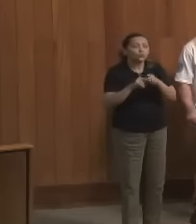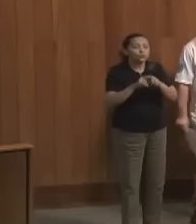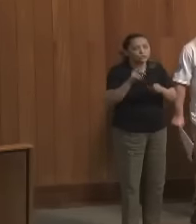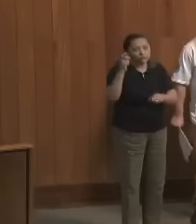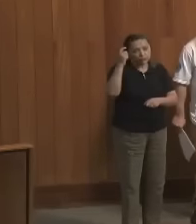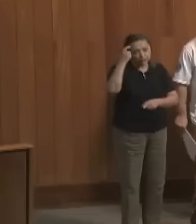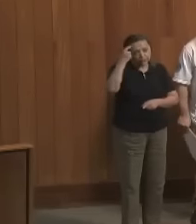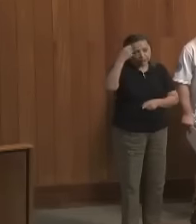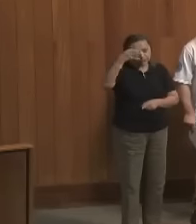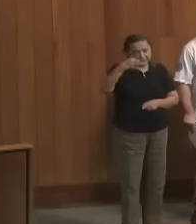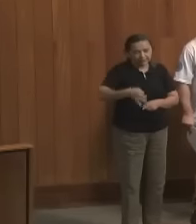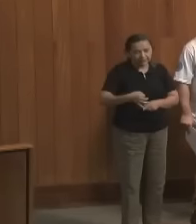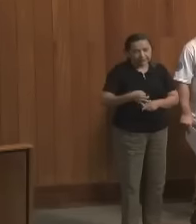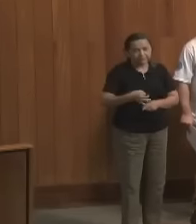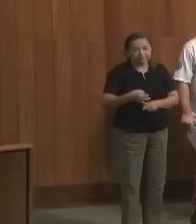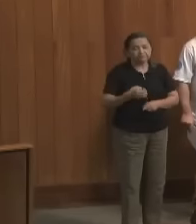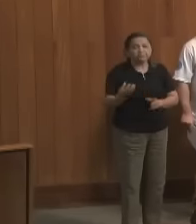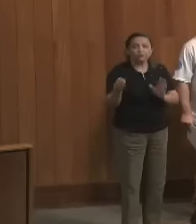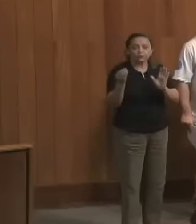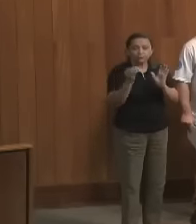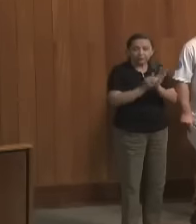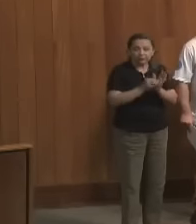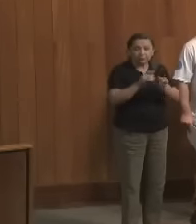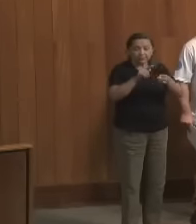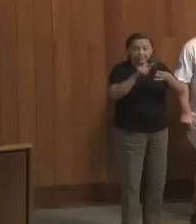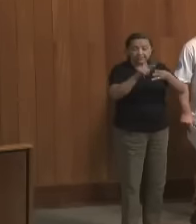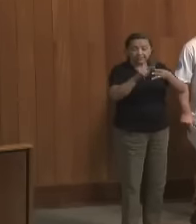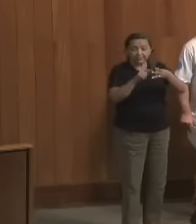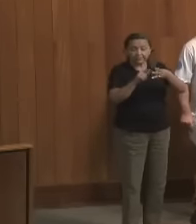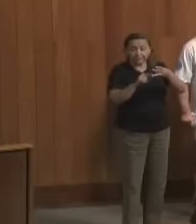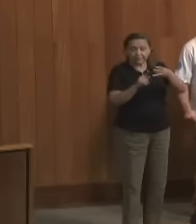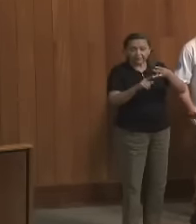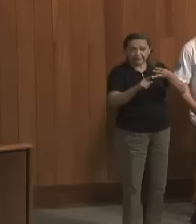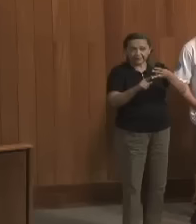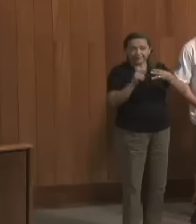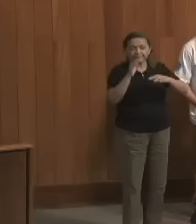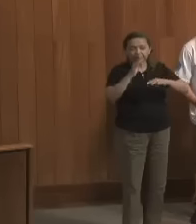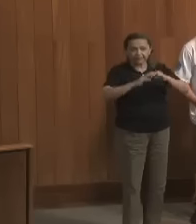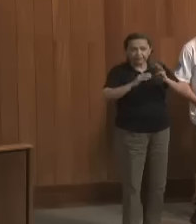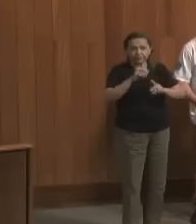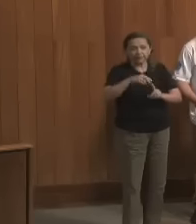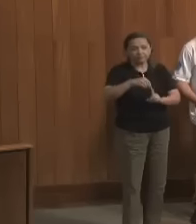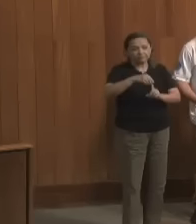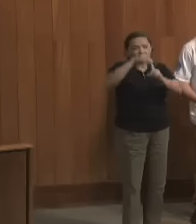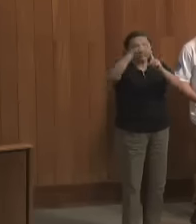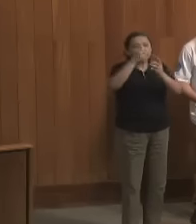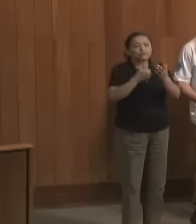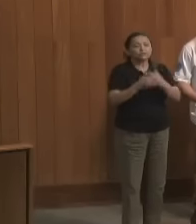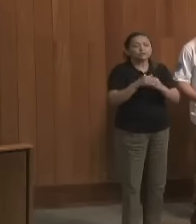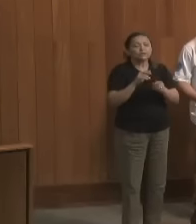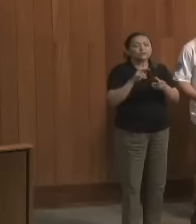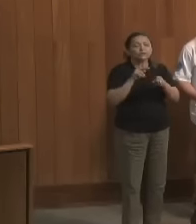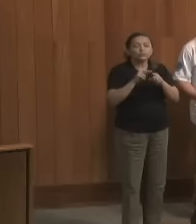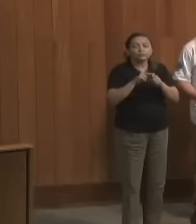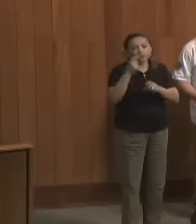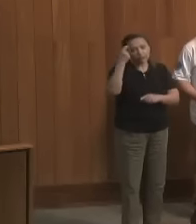E nós colocamos aqui três ações prioritárias em relação ao consumo